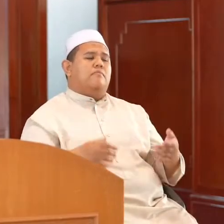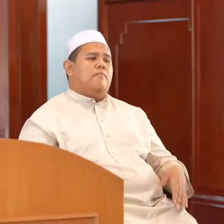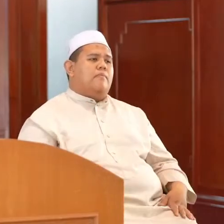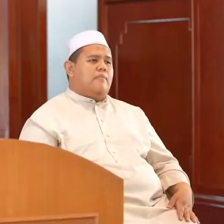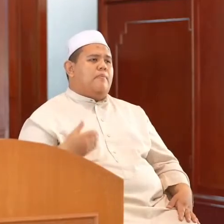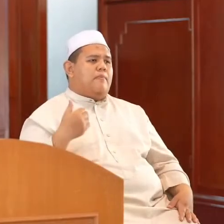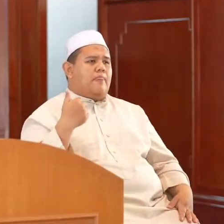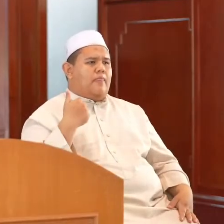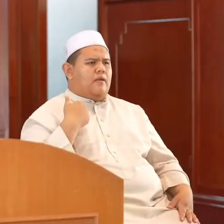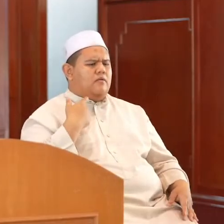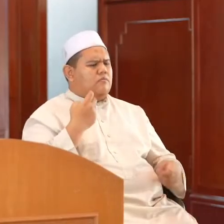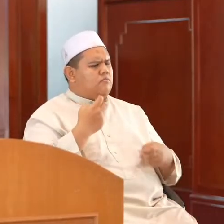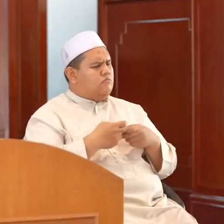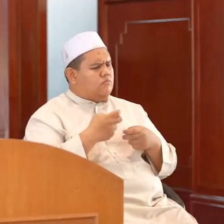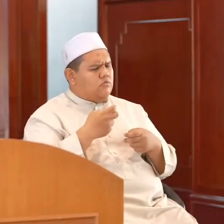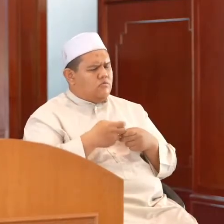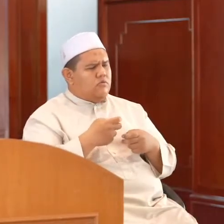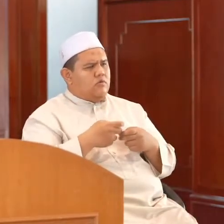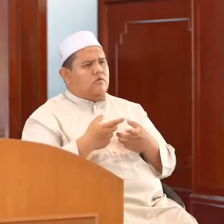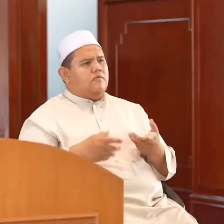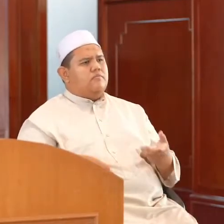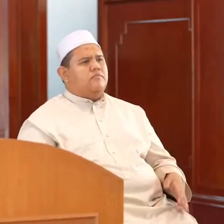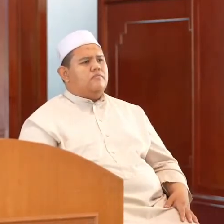Ini kita sukar tuan-tuan.